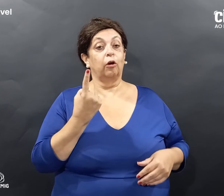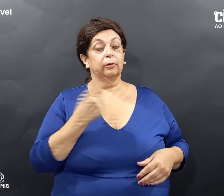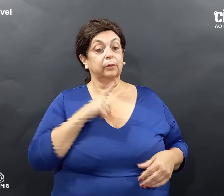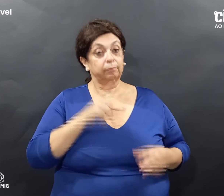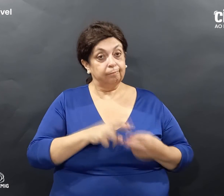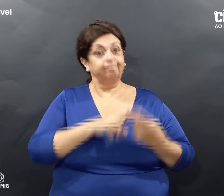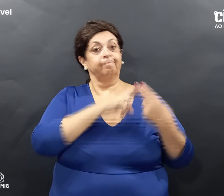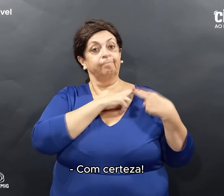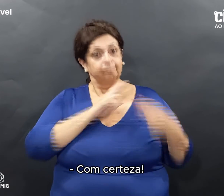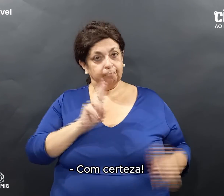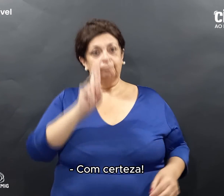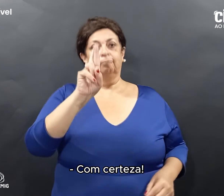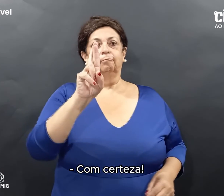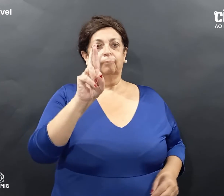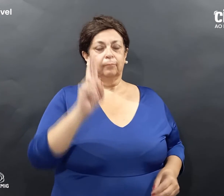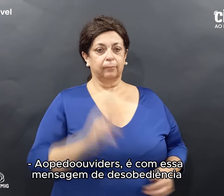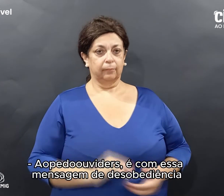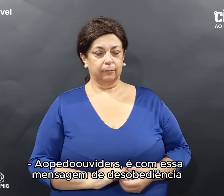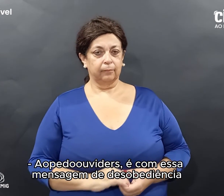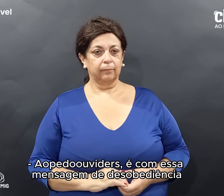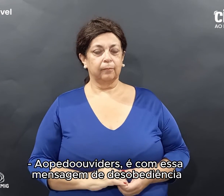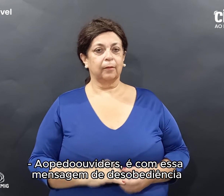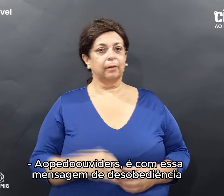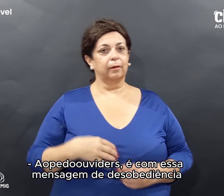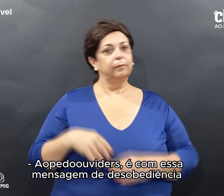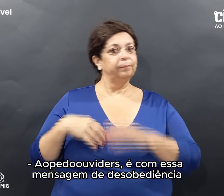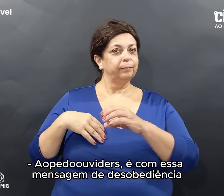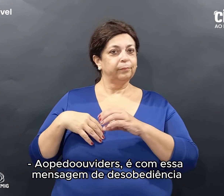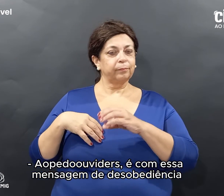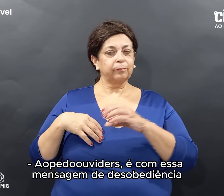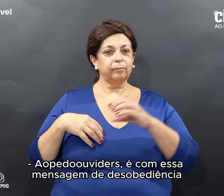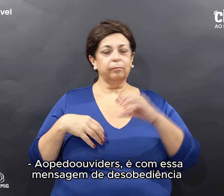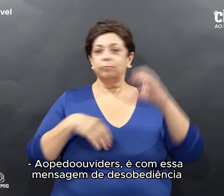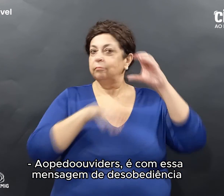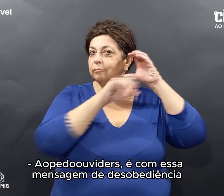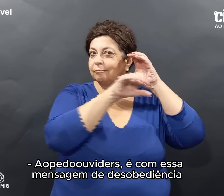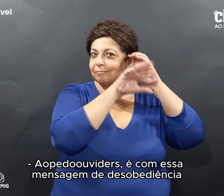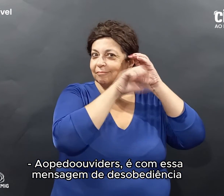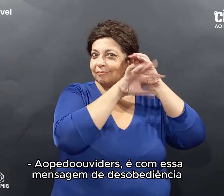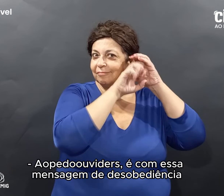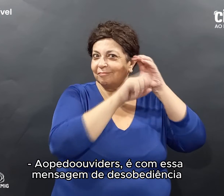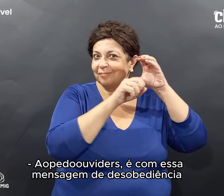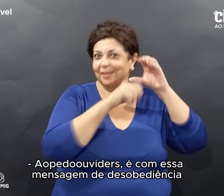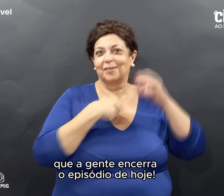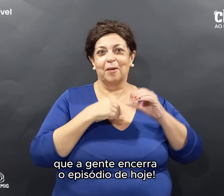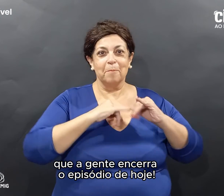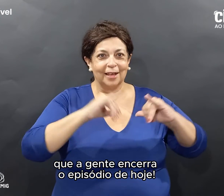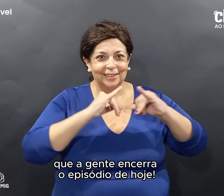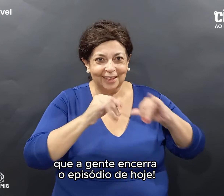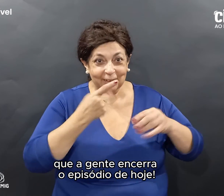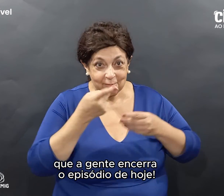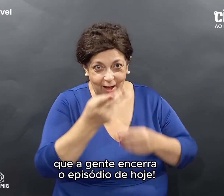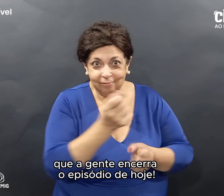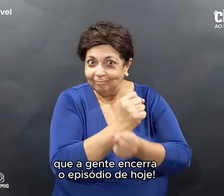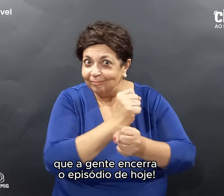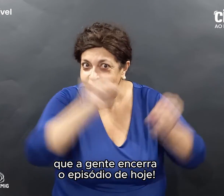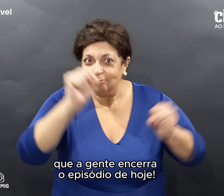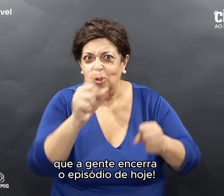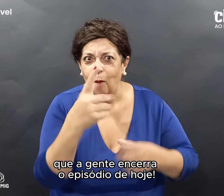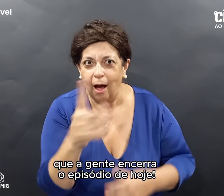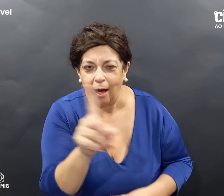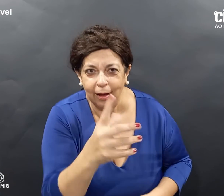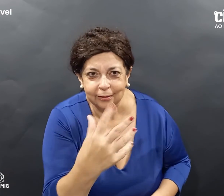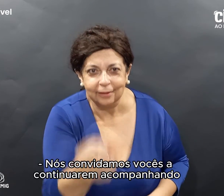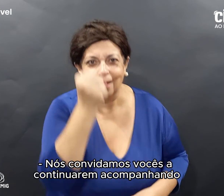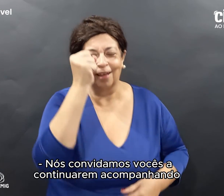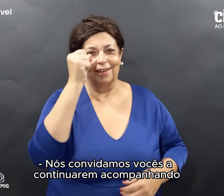protagonistas. Com certeza. Ao pé do ouviders, e é com essa mensagem de desobediência que a gente encerra o episódio de